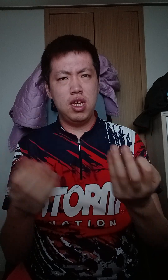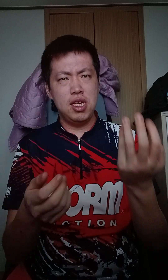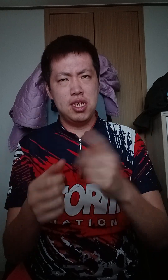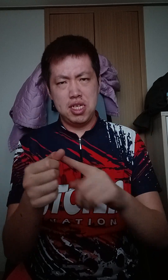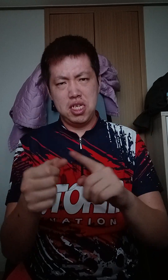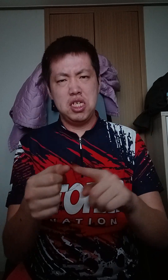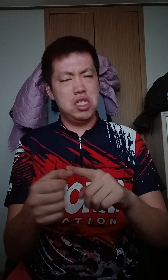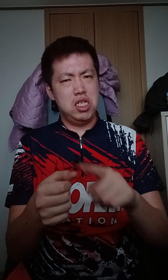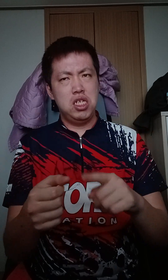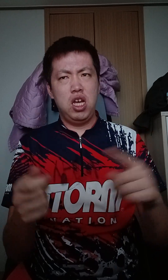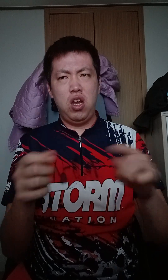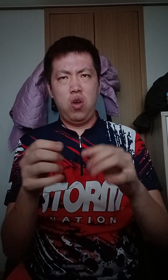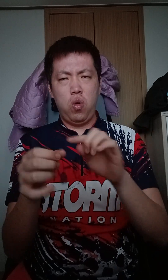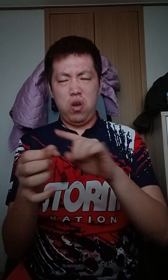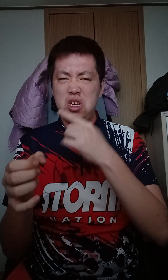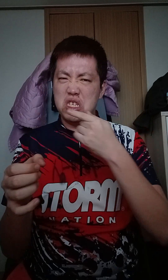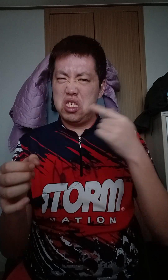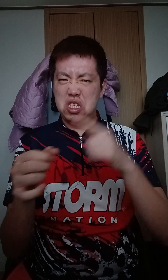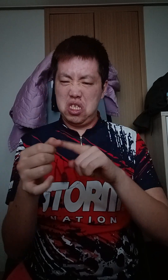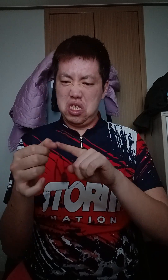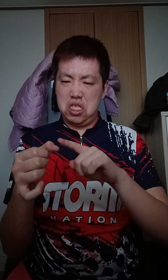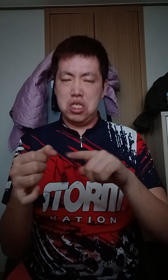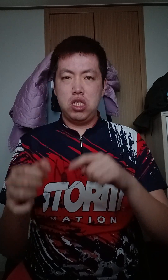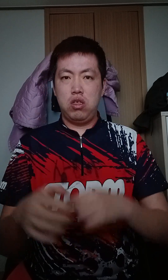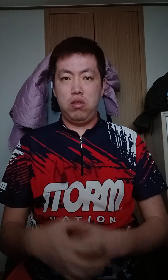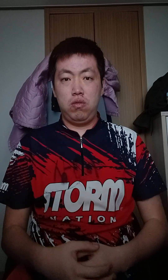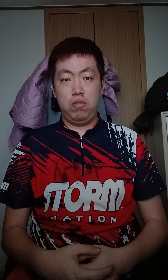받지 않아 검게 변해 있었던 겁니다.